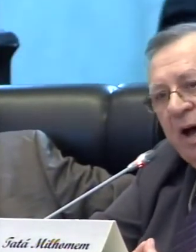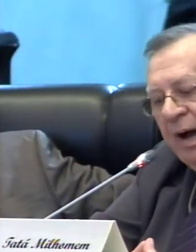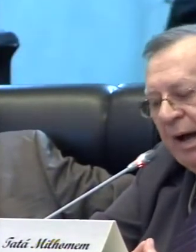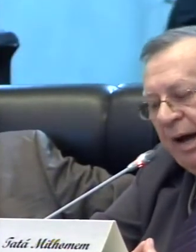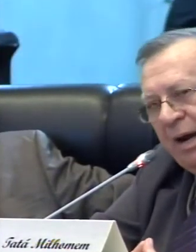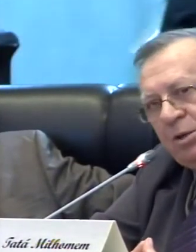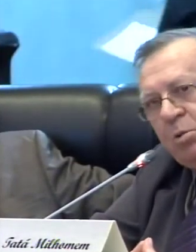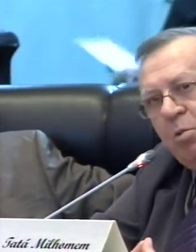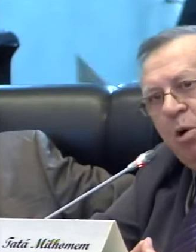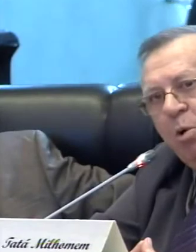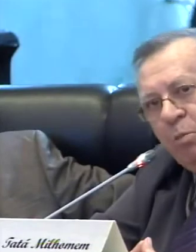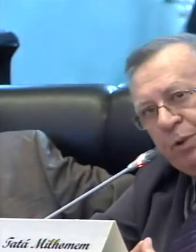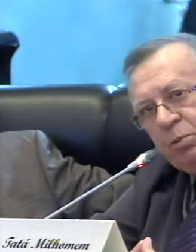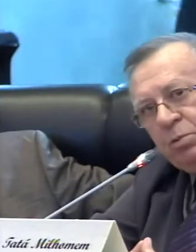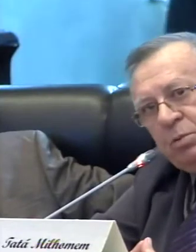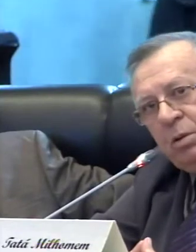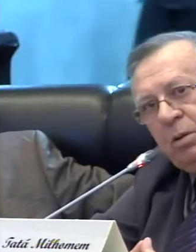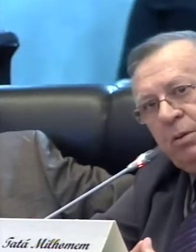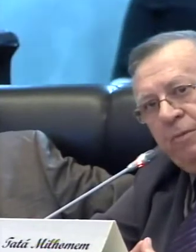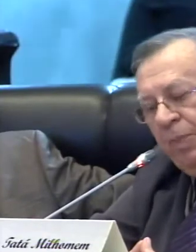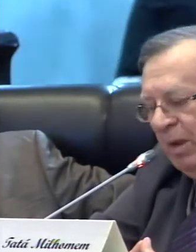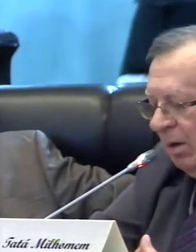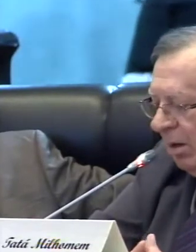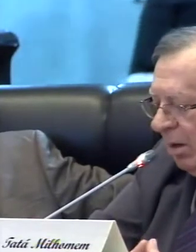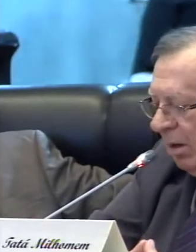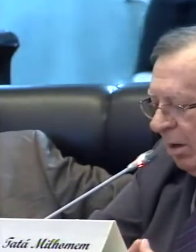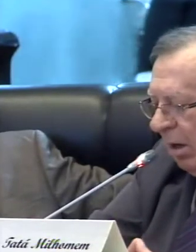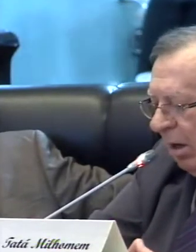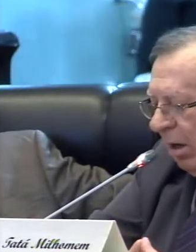claras, a cara de um corrupto.